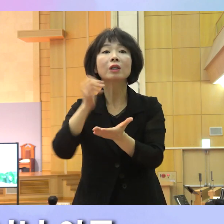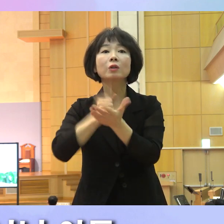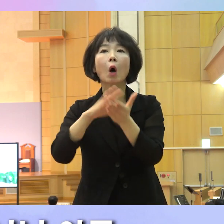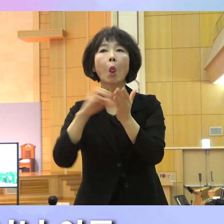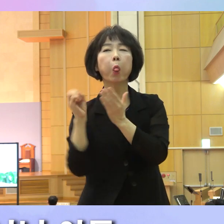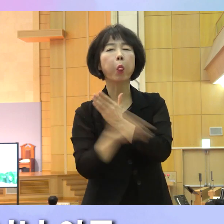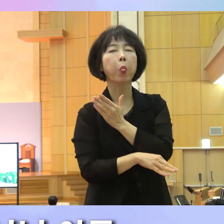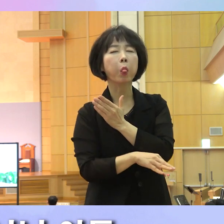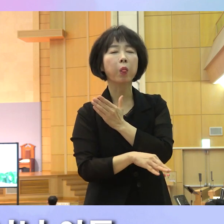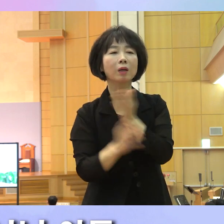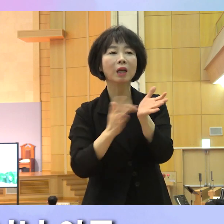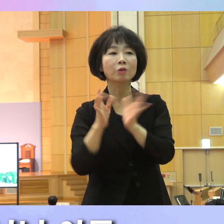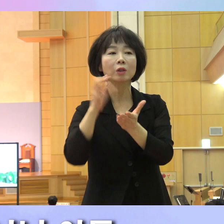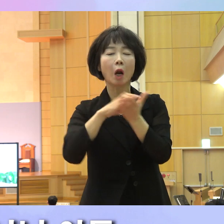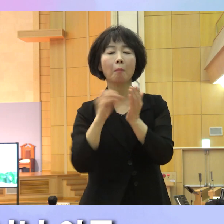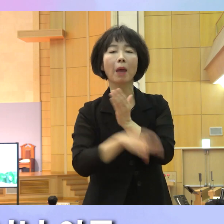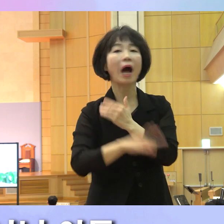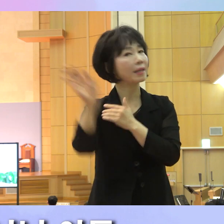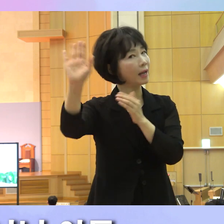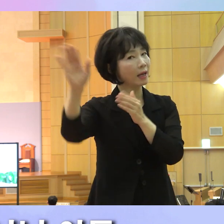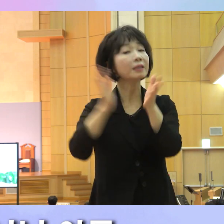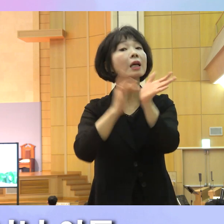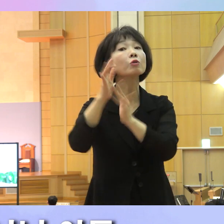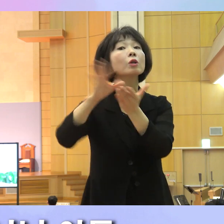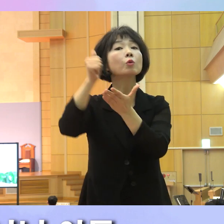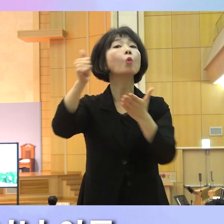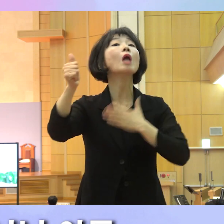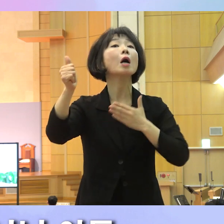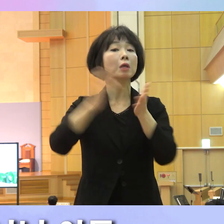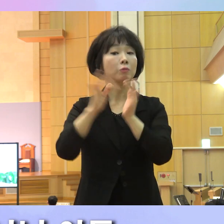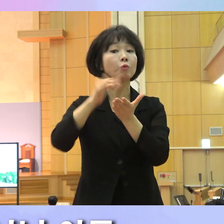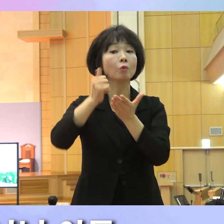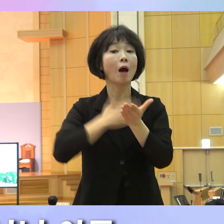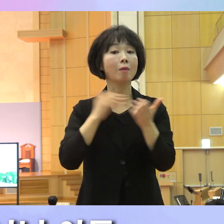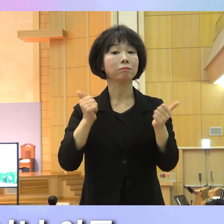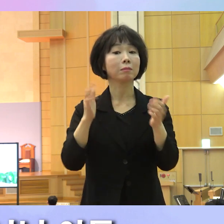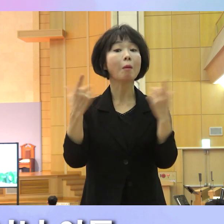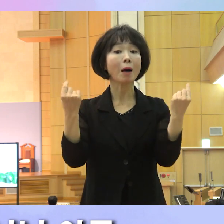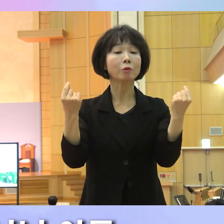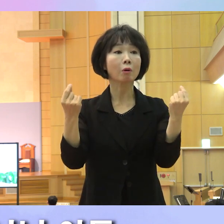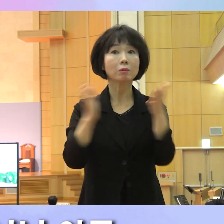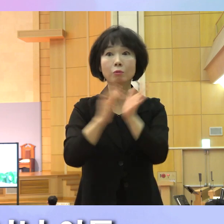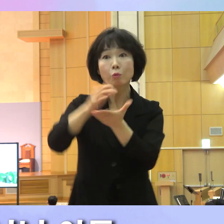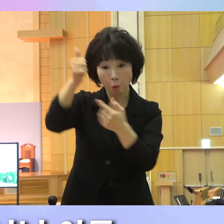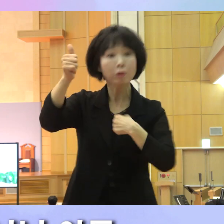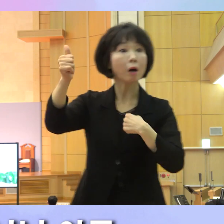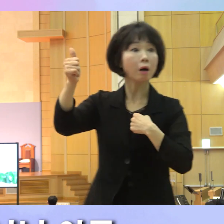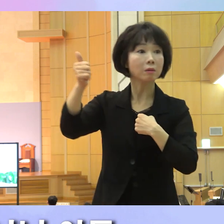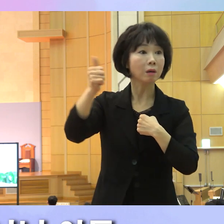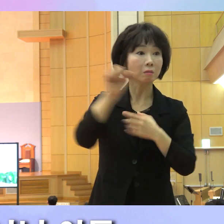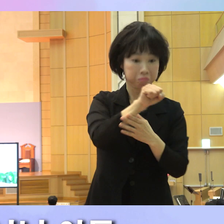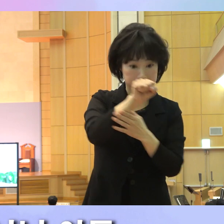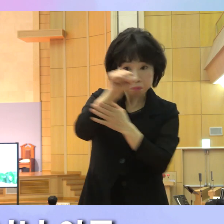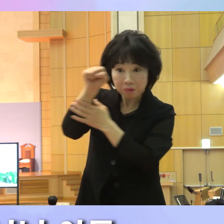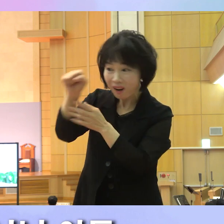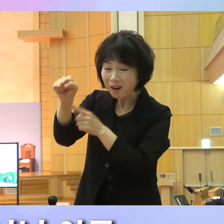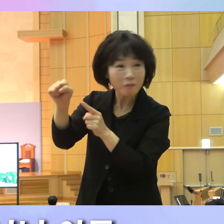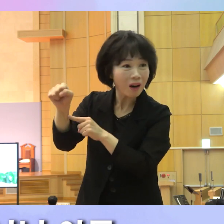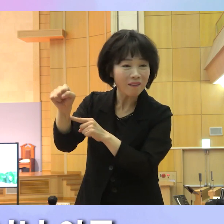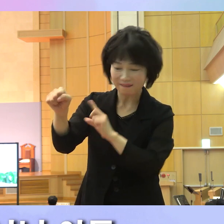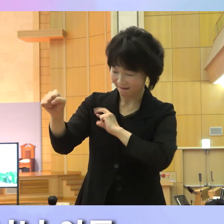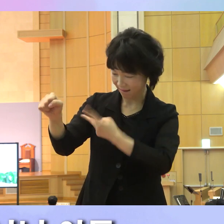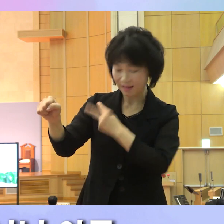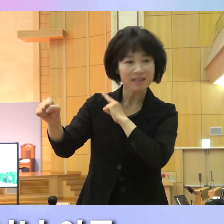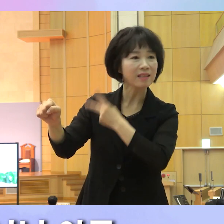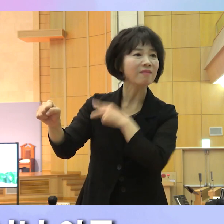분이지 두 분이 될 수가 없잖아. 하나지. 그러니까 죽었다가 살아나신 예수님을